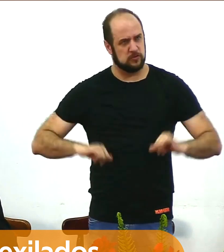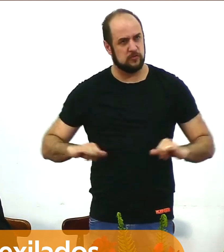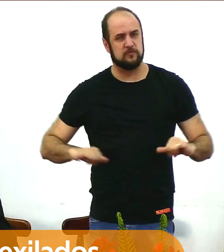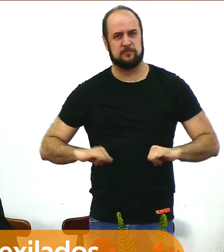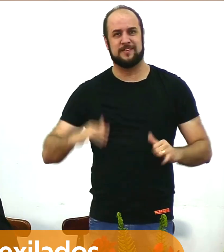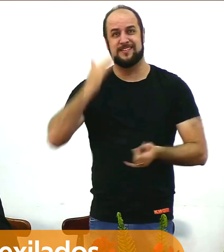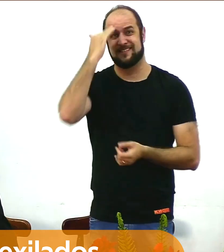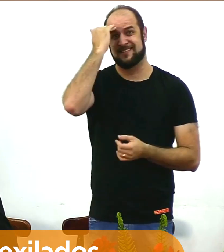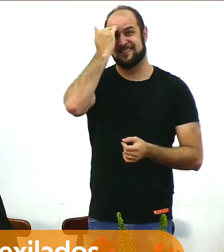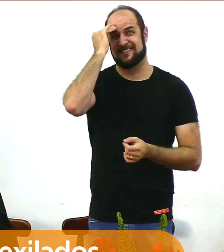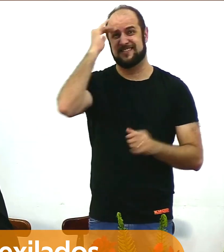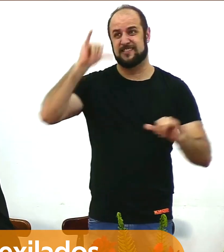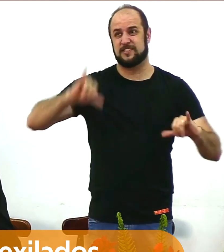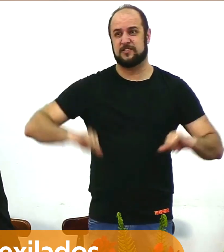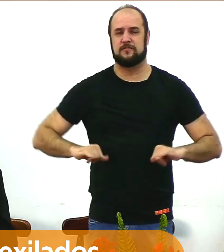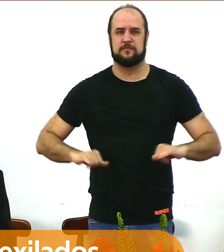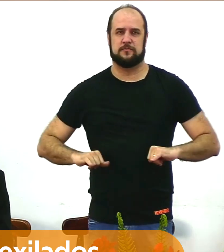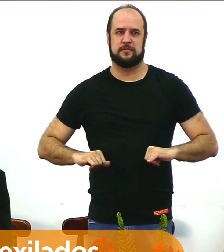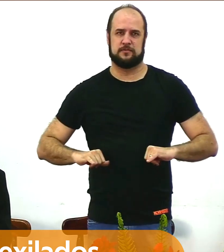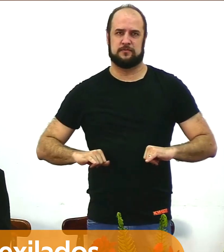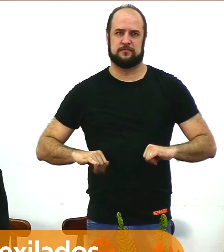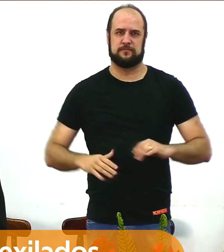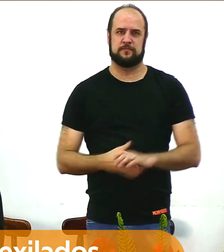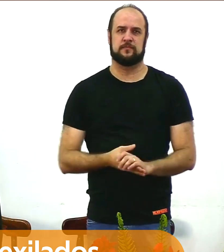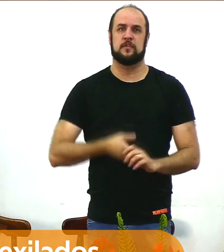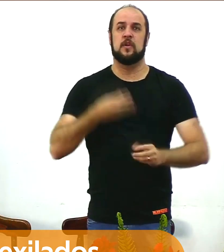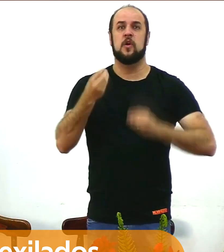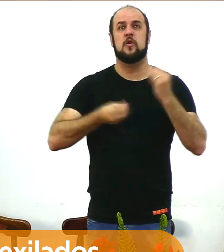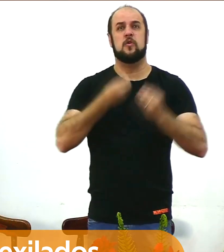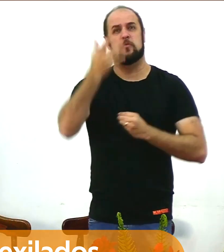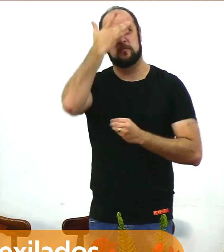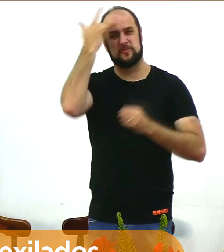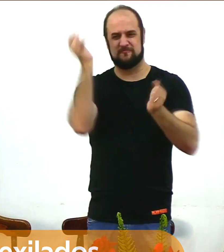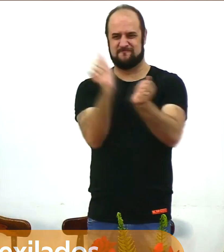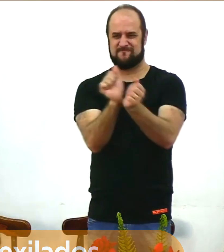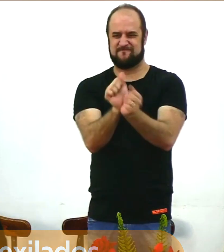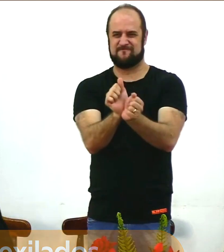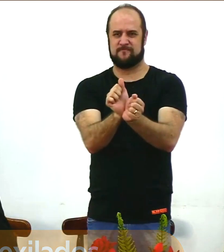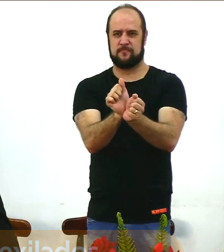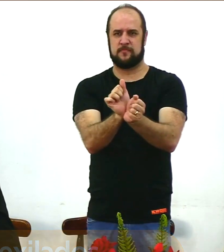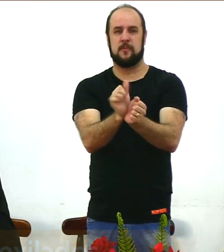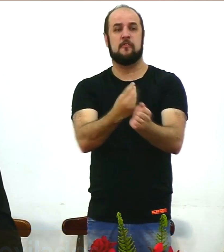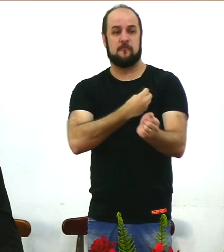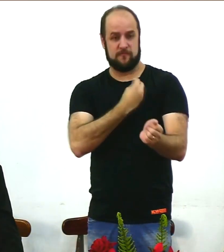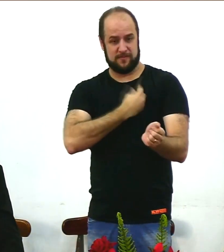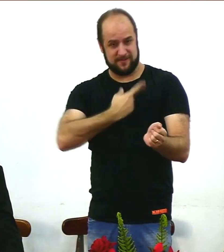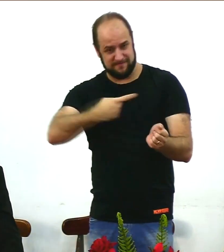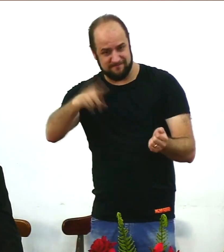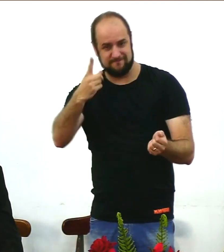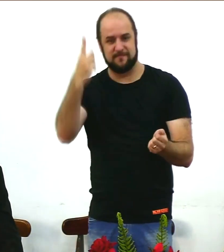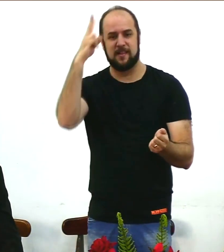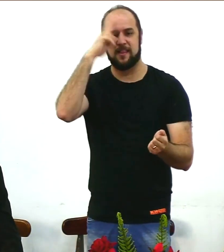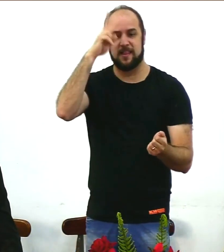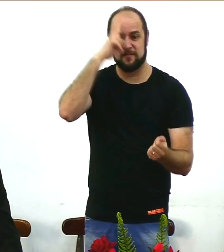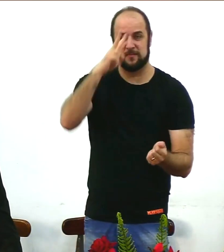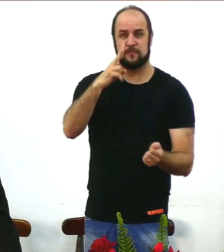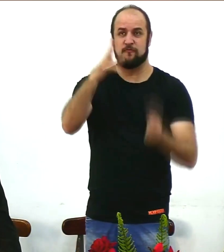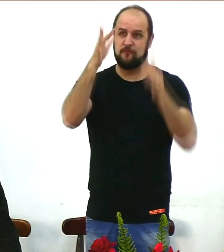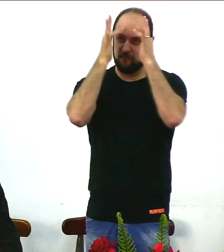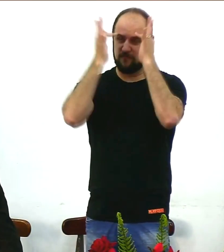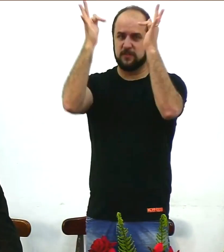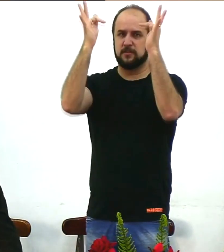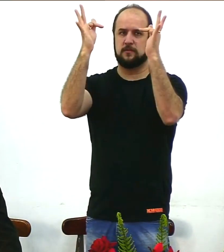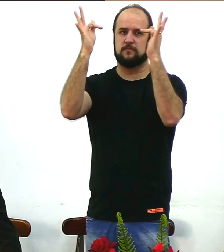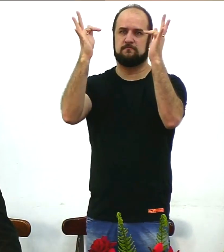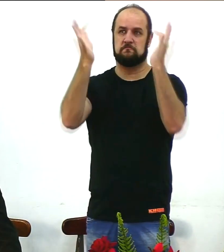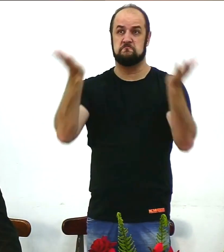Vamos entender como viver em meio a cativeiros como estes? Vamos pensar, à luz da palavra de Deus, então, em três